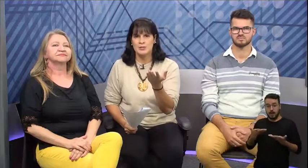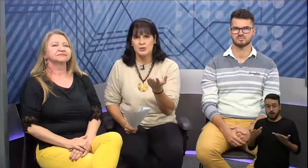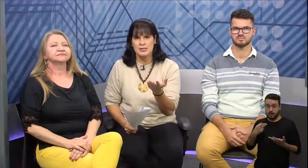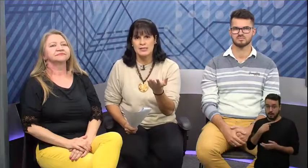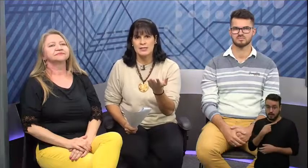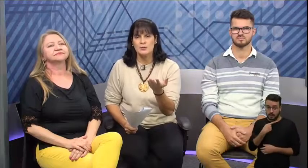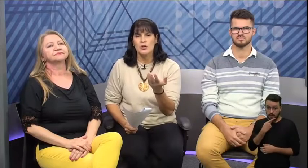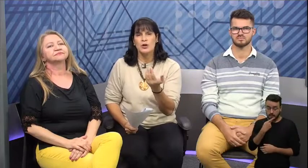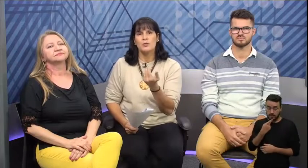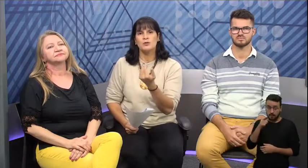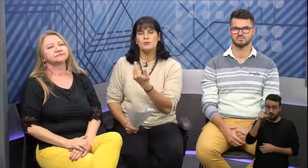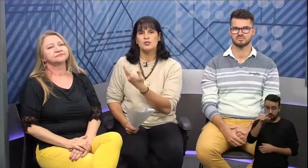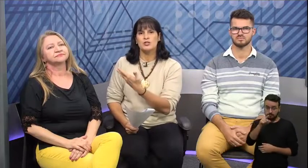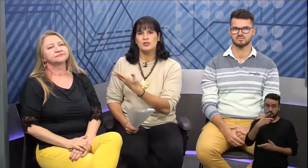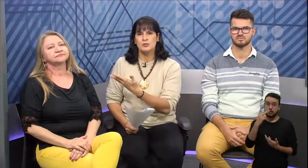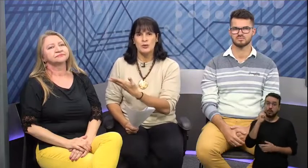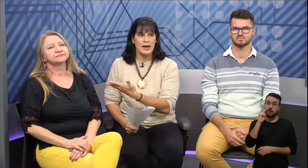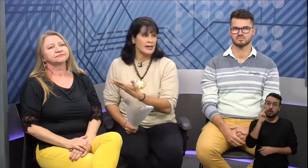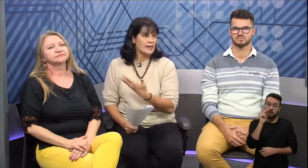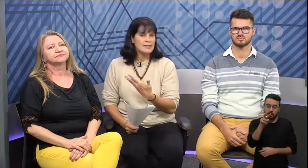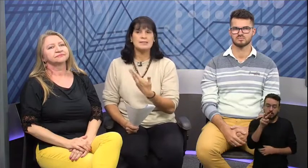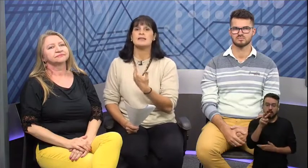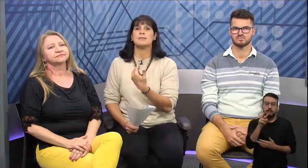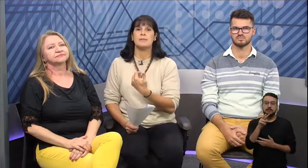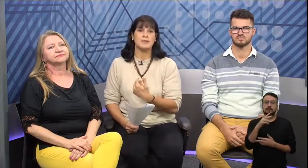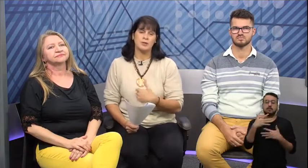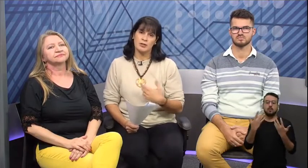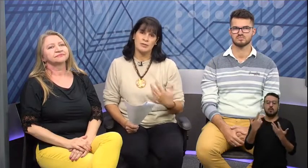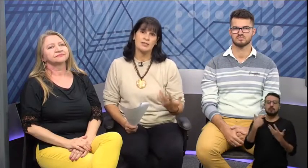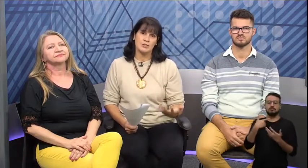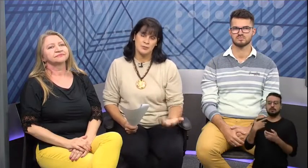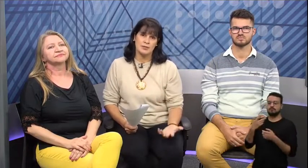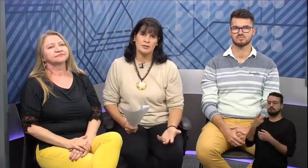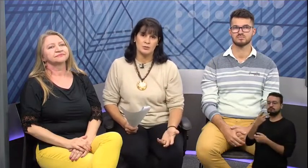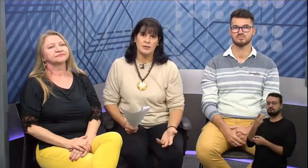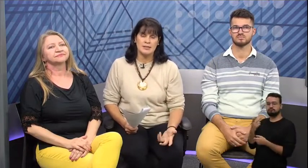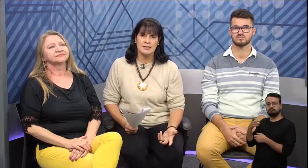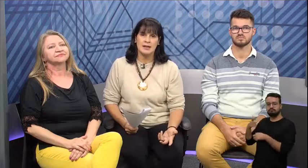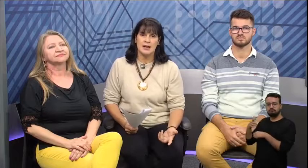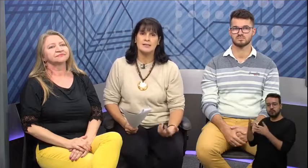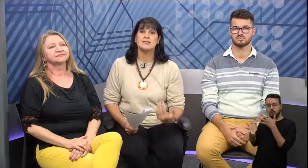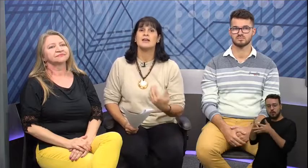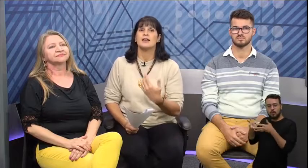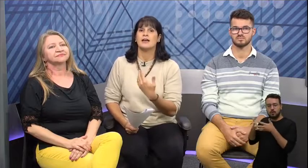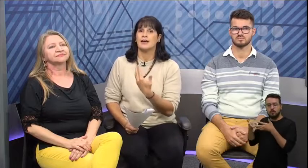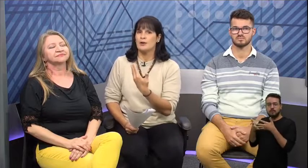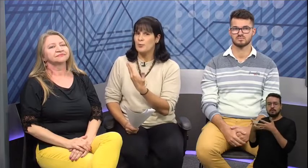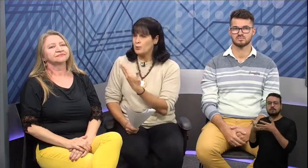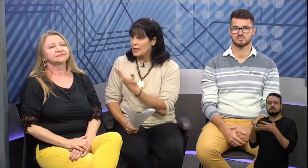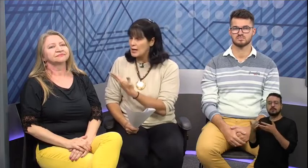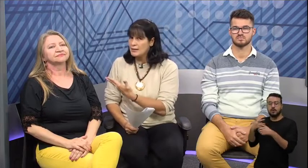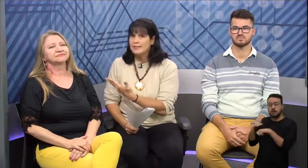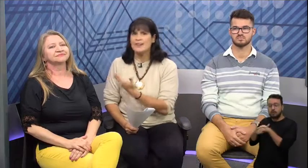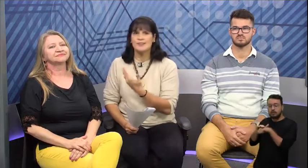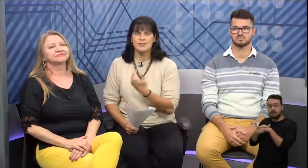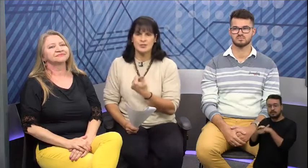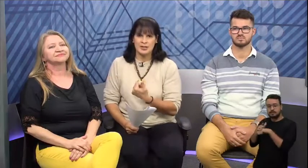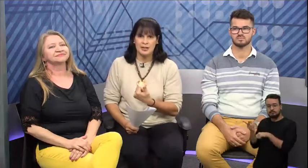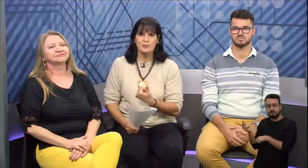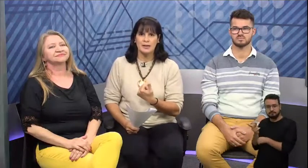sua direção. Quando eu me dirijo a eles, mesmo que eu não esteja fazendo em sinais, o meu olhar é direcionado para